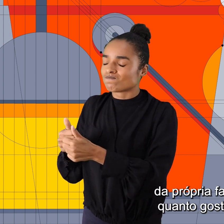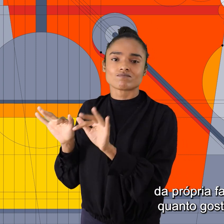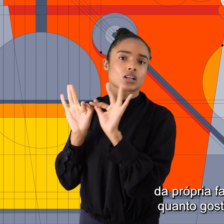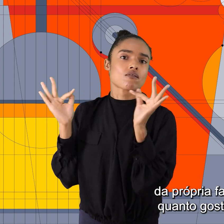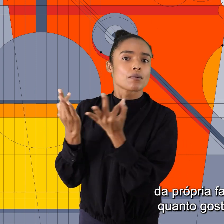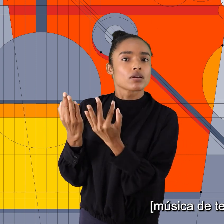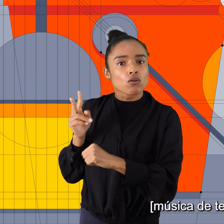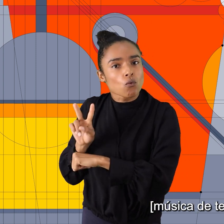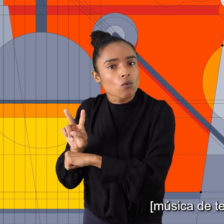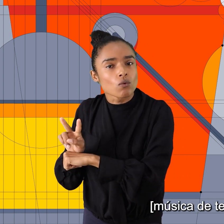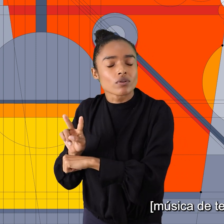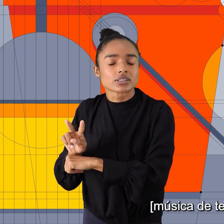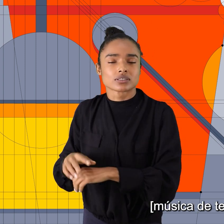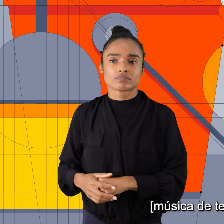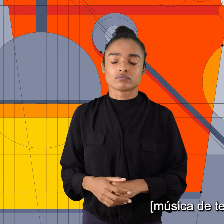família quanto gostaria.